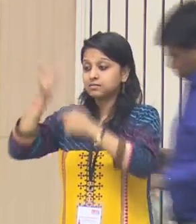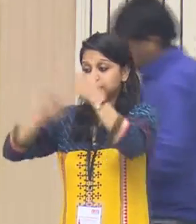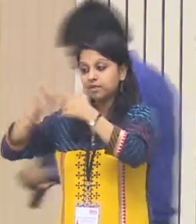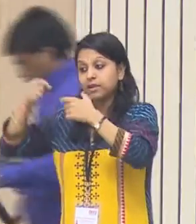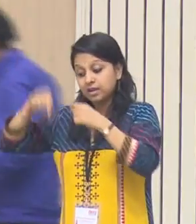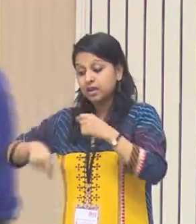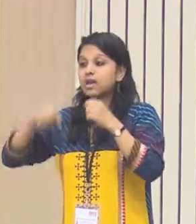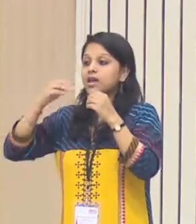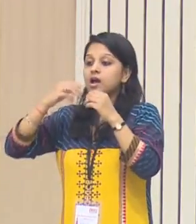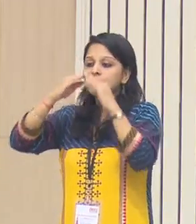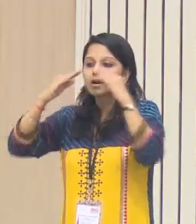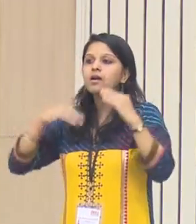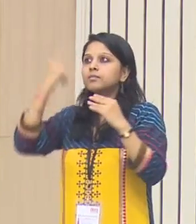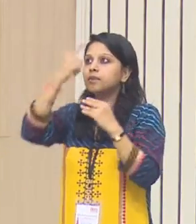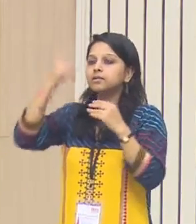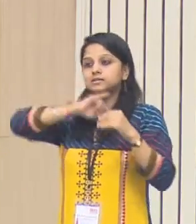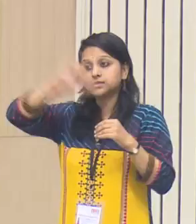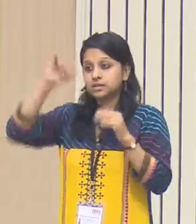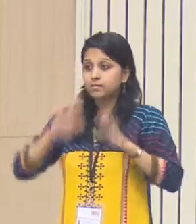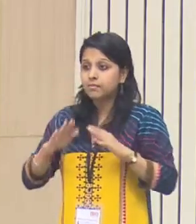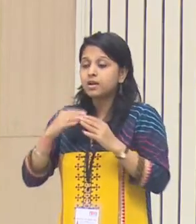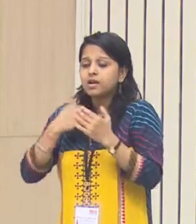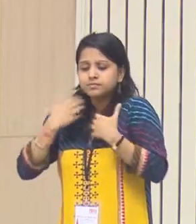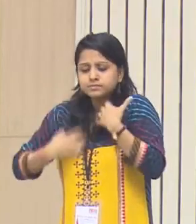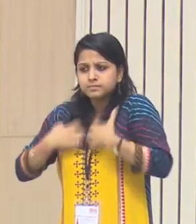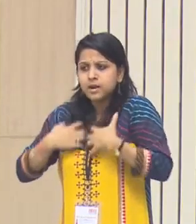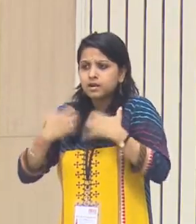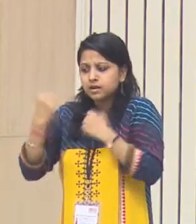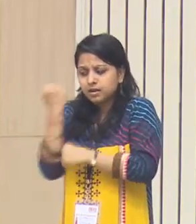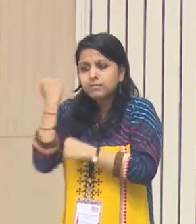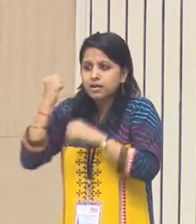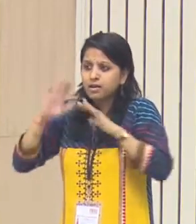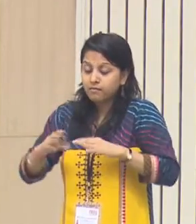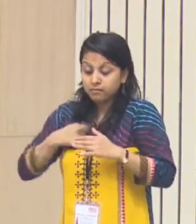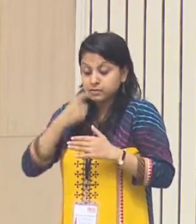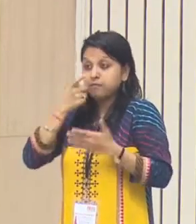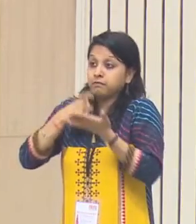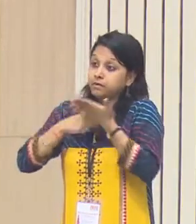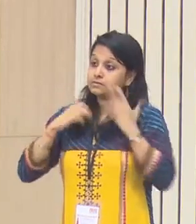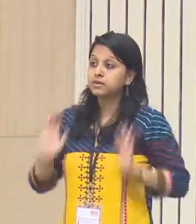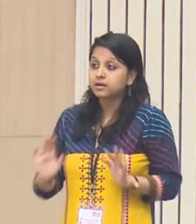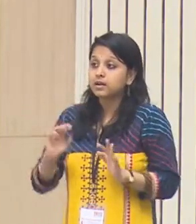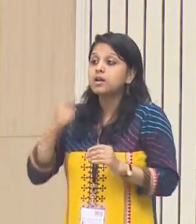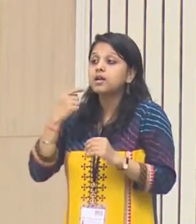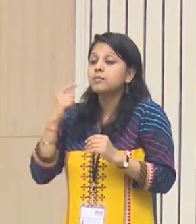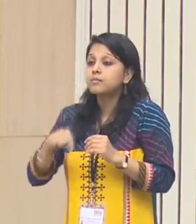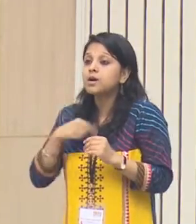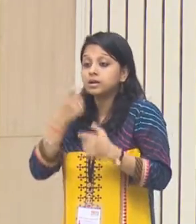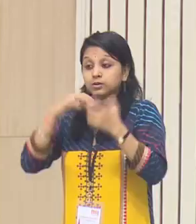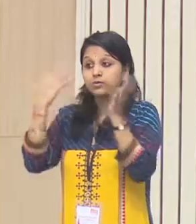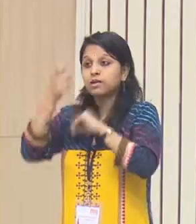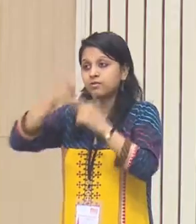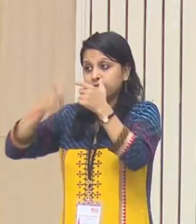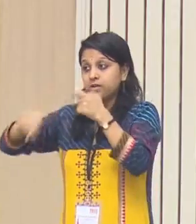हमारा है बादल, विविध प्रांत है अपनी अपनी भाषा के अभिमानी हम, लेकिन सबसे पहले दुनिया